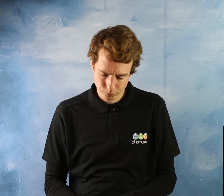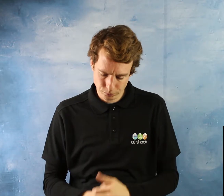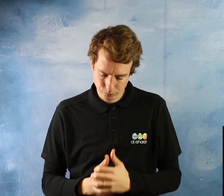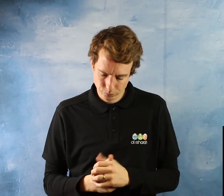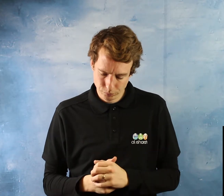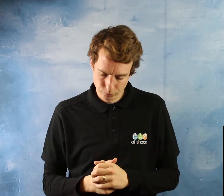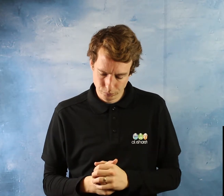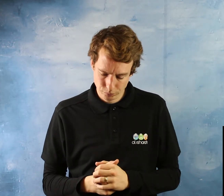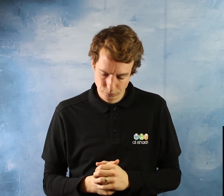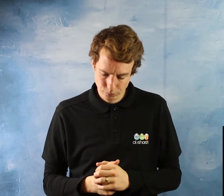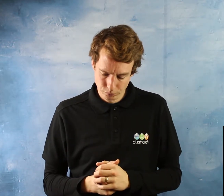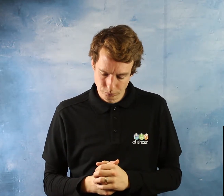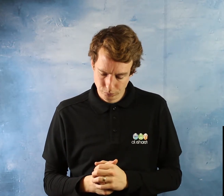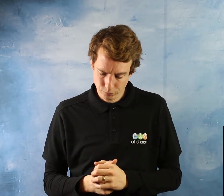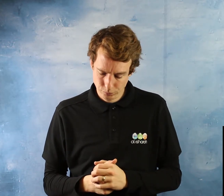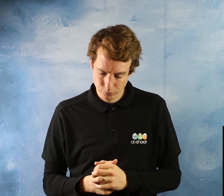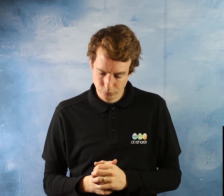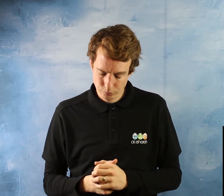من كبر.